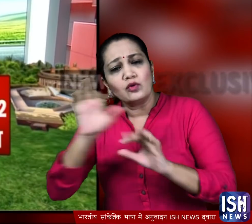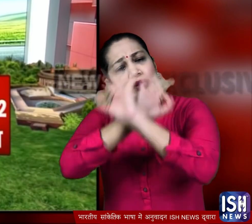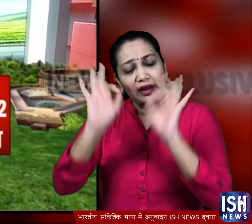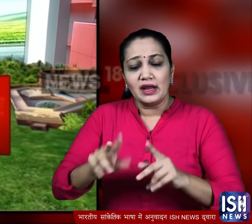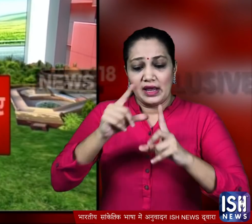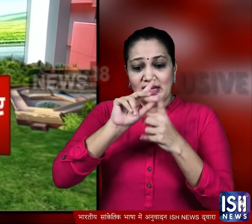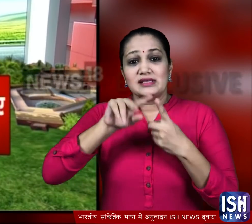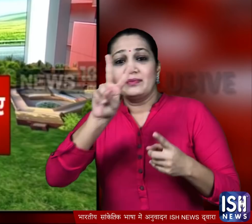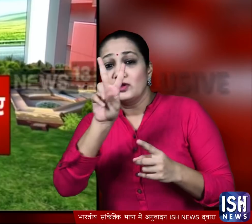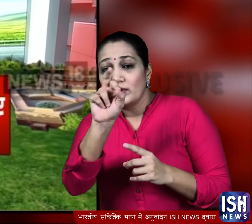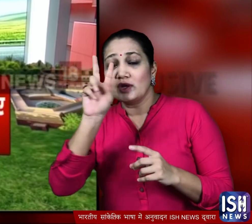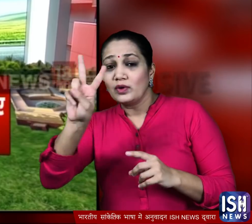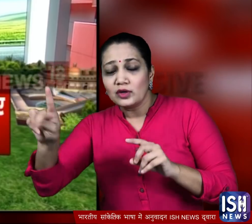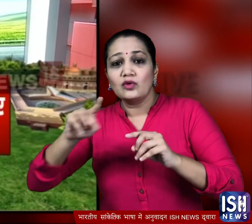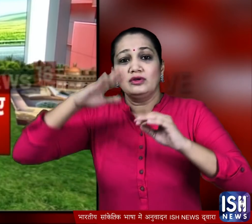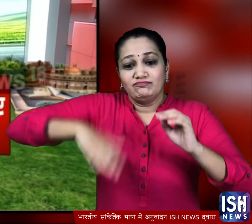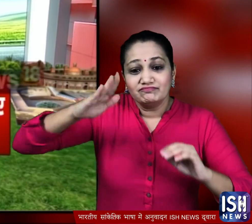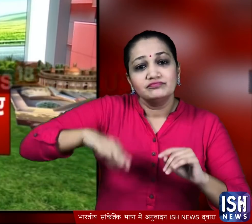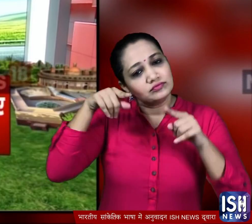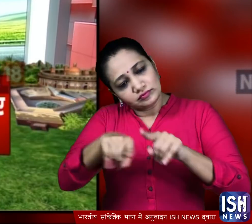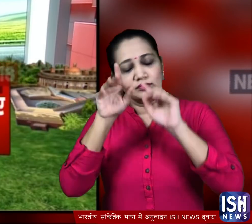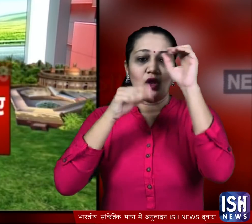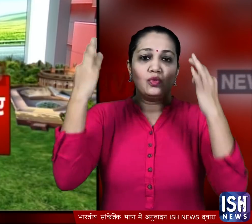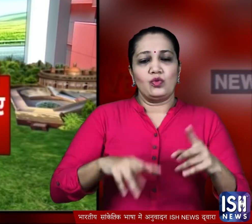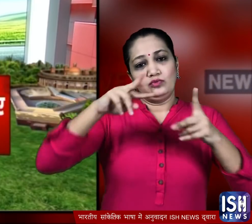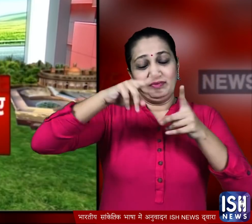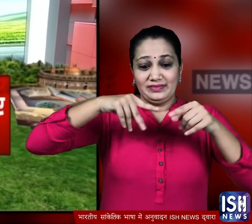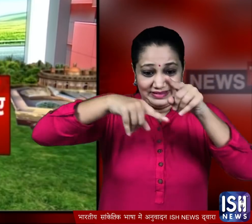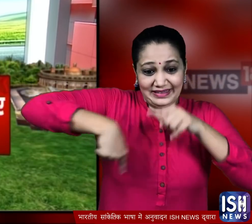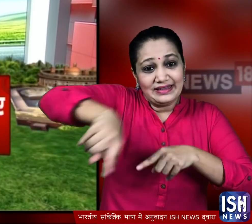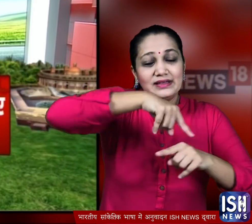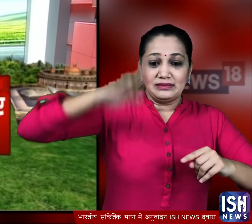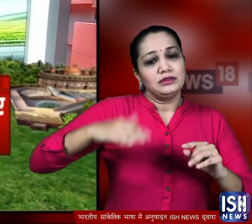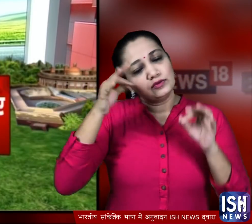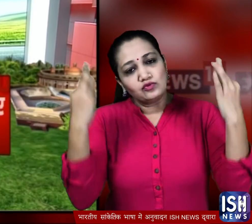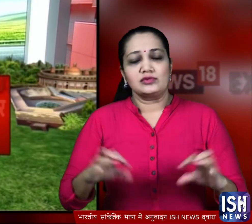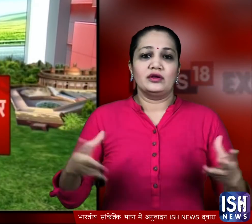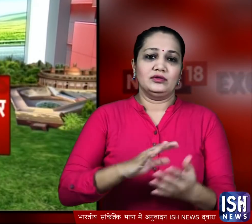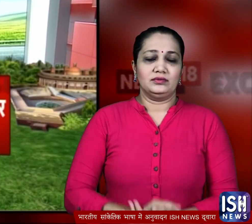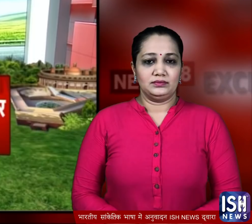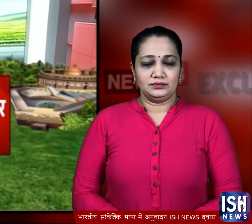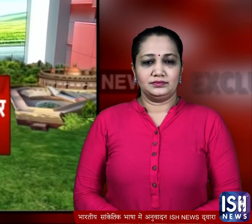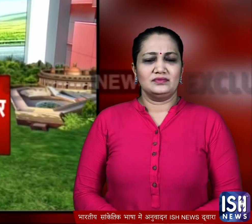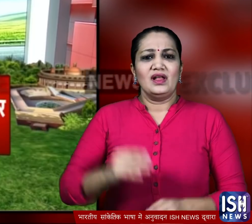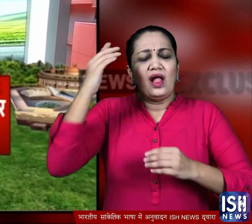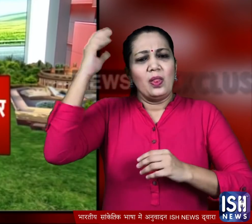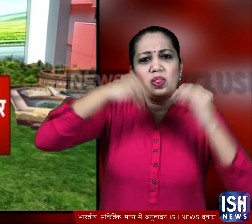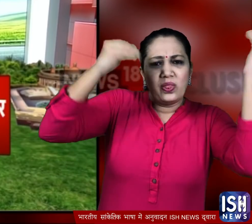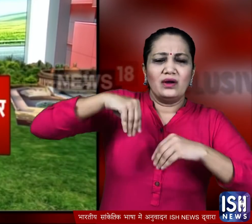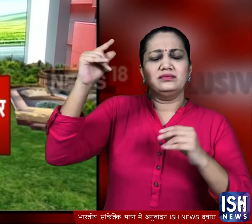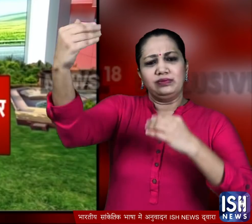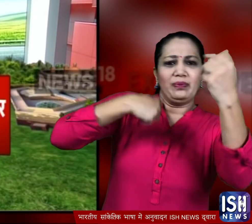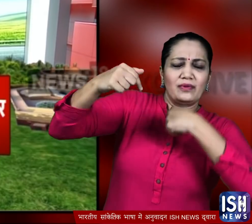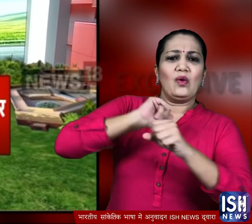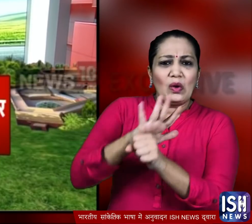हो जाए, जिससे दिसंबर 2022 का संसद का मॉनसून सत्र नए संसद भवन में ही हो। सूत्रों ने साफ कर दिया है कि मनगढ़ंत